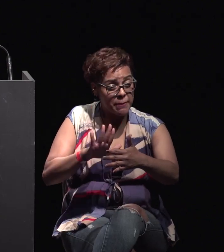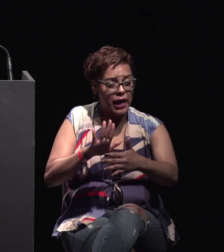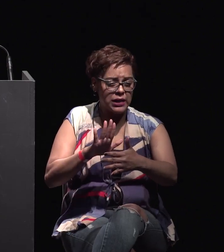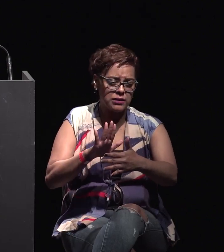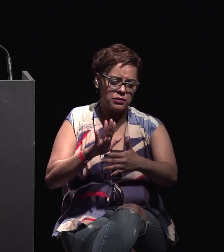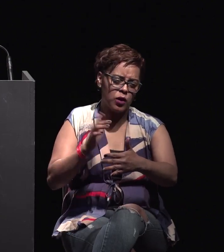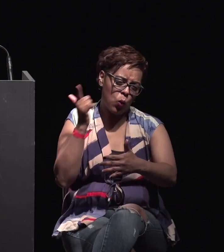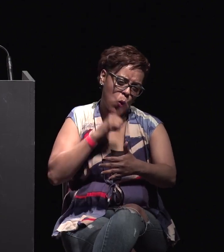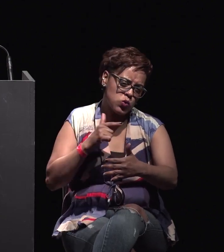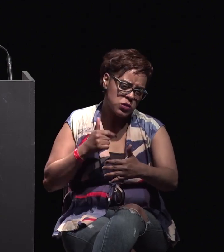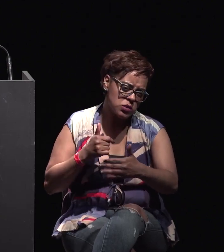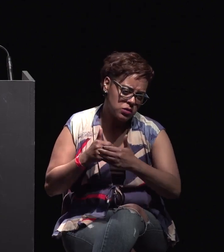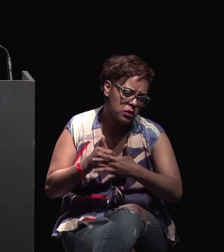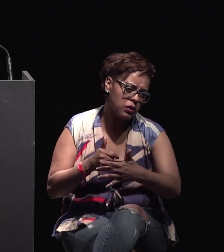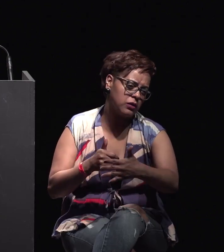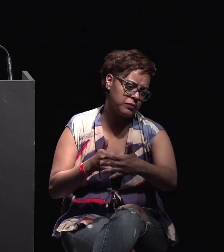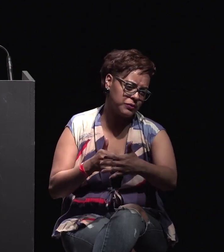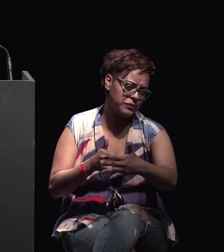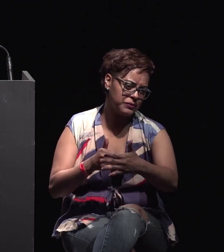mercado.